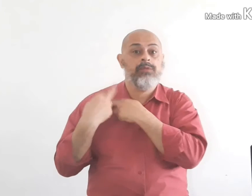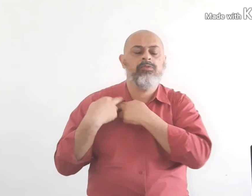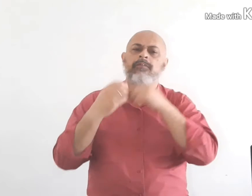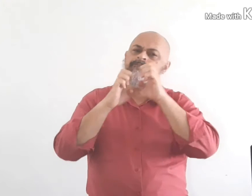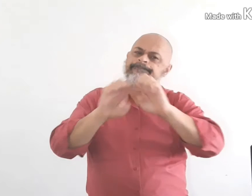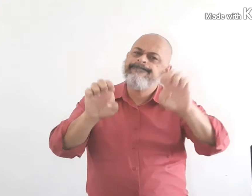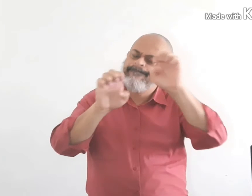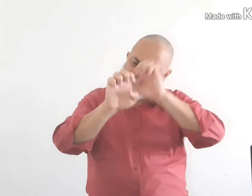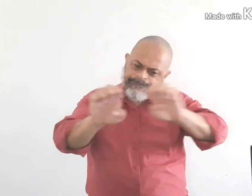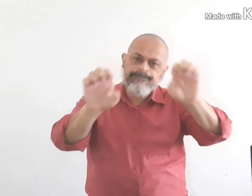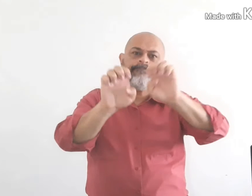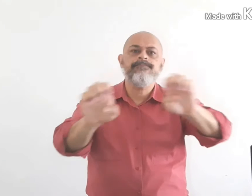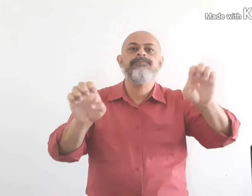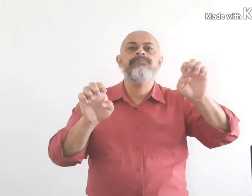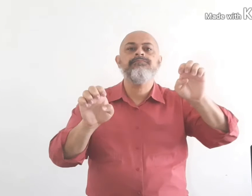mensagem.